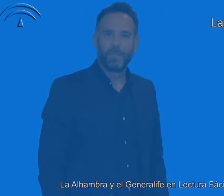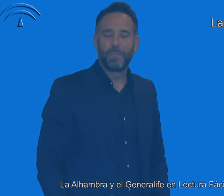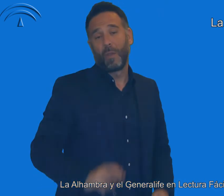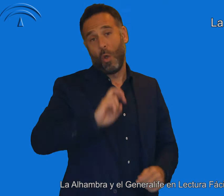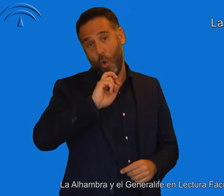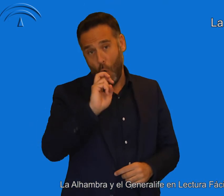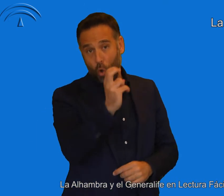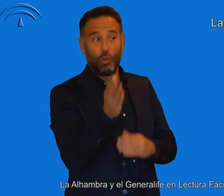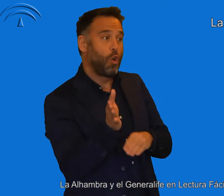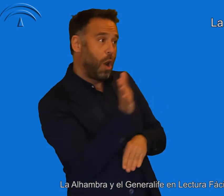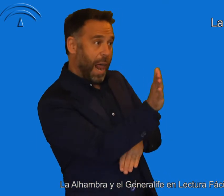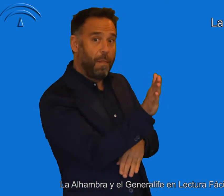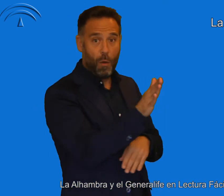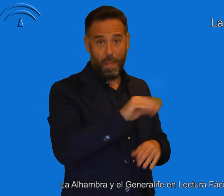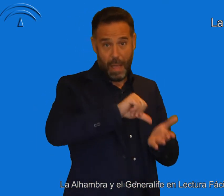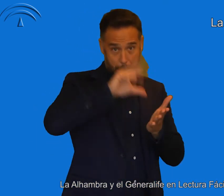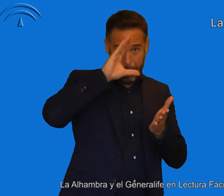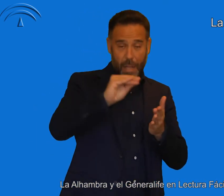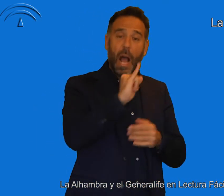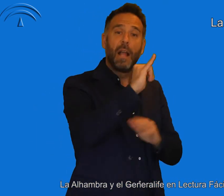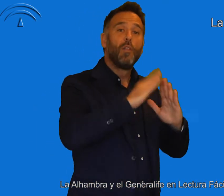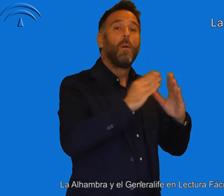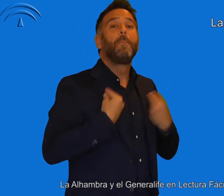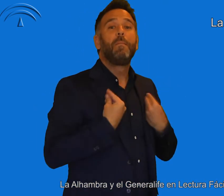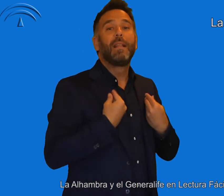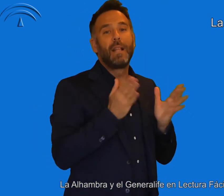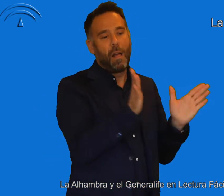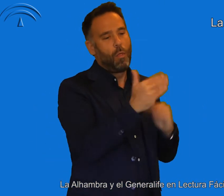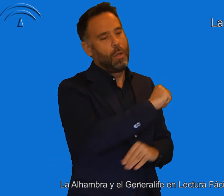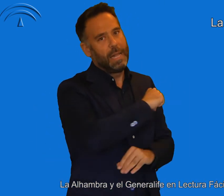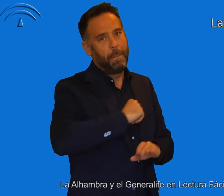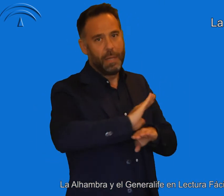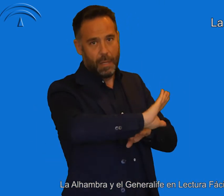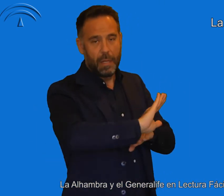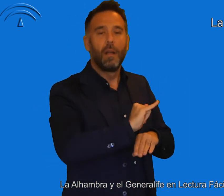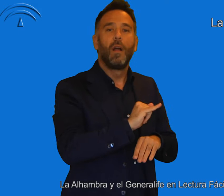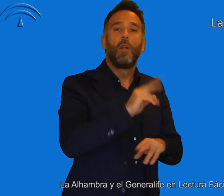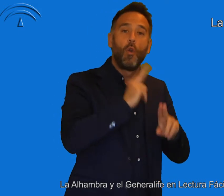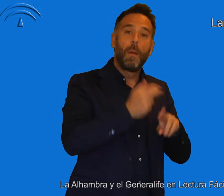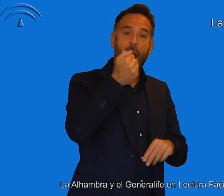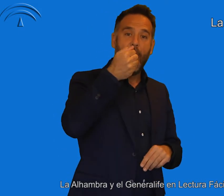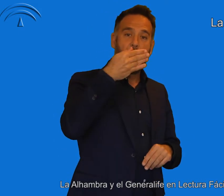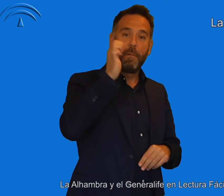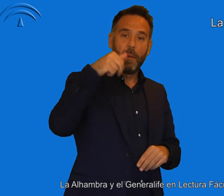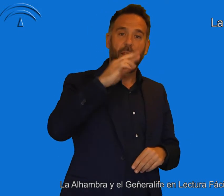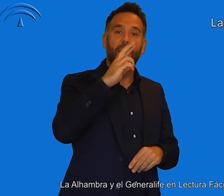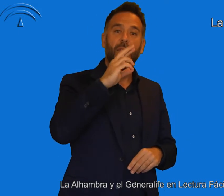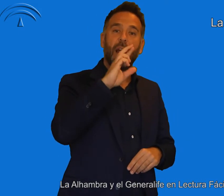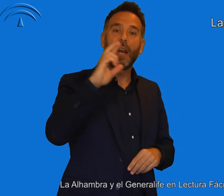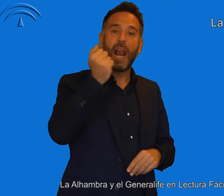En los otros lados del patio hay dos viviendas independientes, la sala de los Abencerrajes y la sala